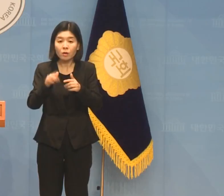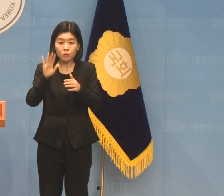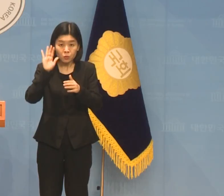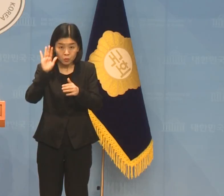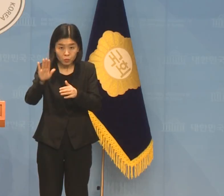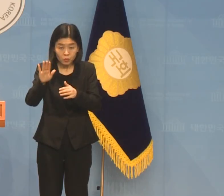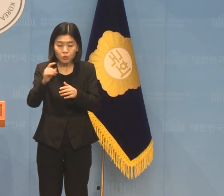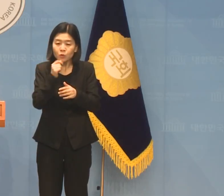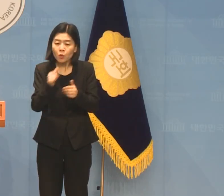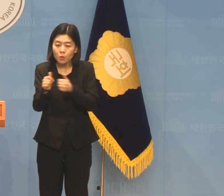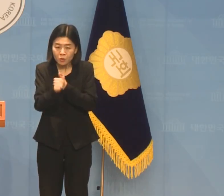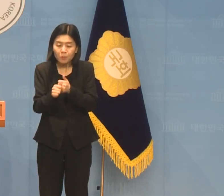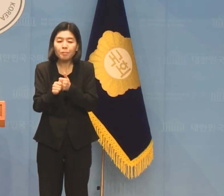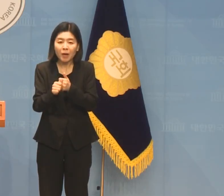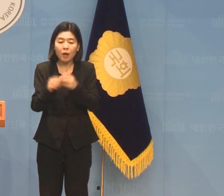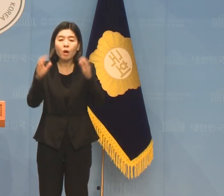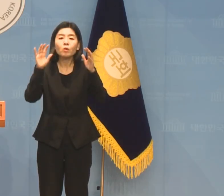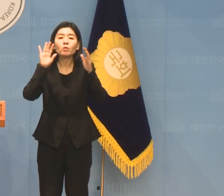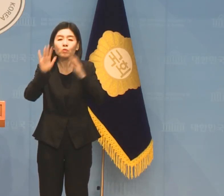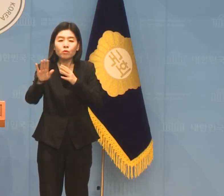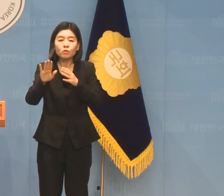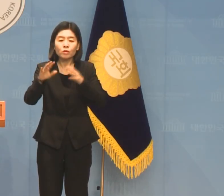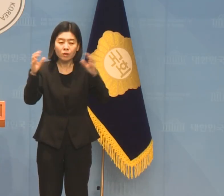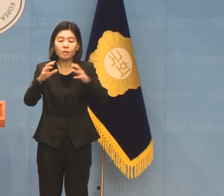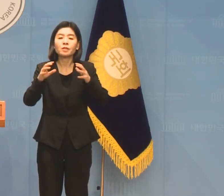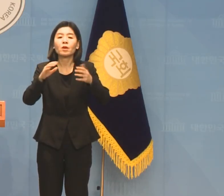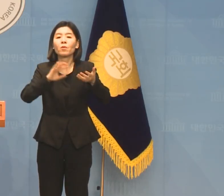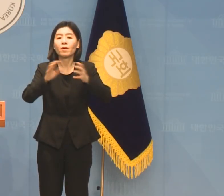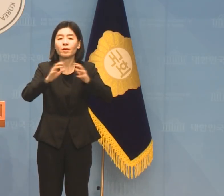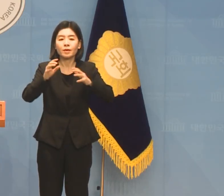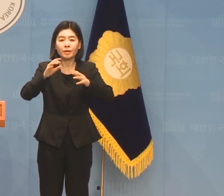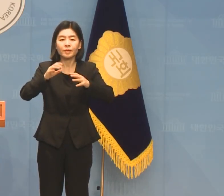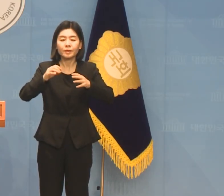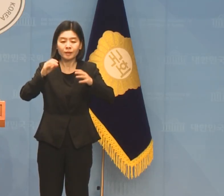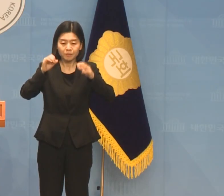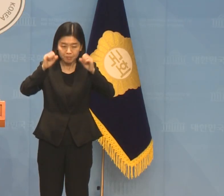회의를 열어서 추가 경정 예산안을 의결할 예정입니다.